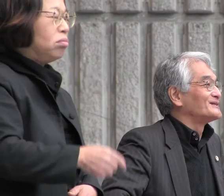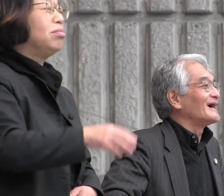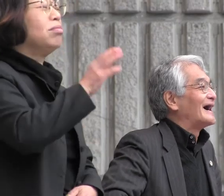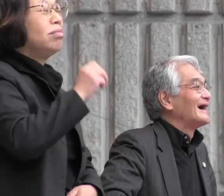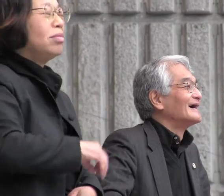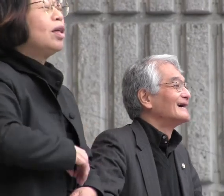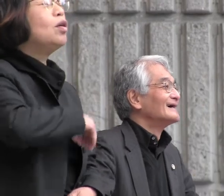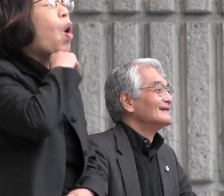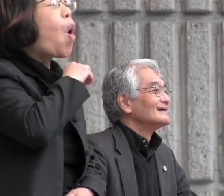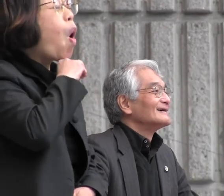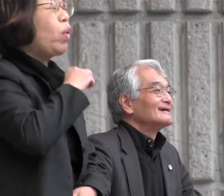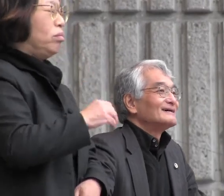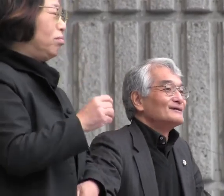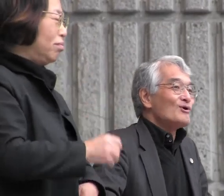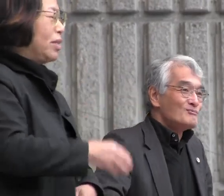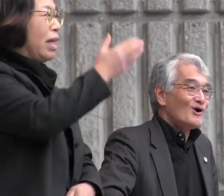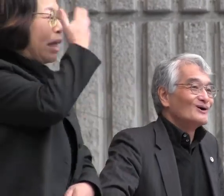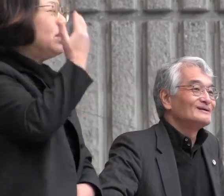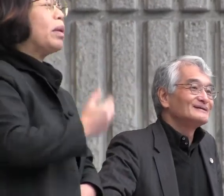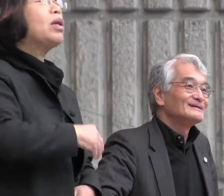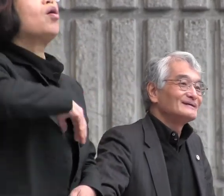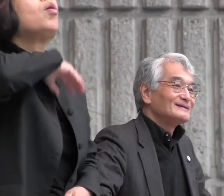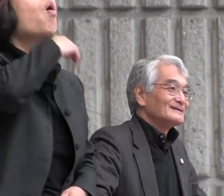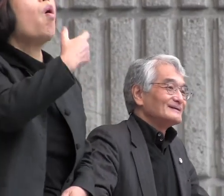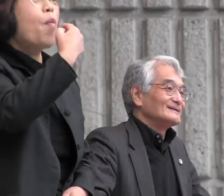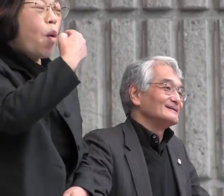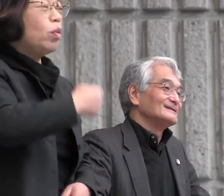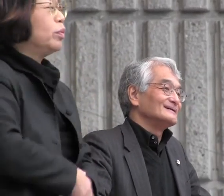か言われましたが、老も、